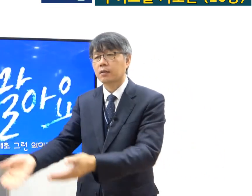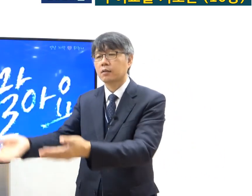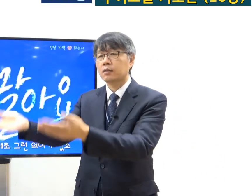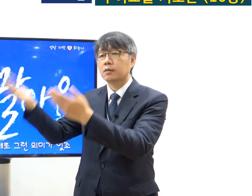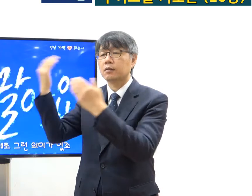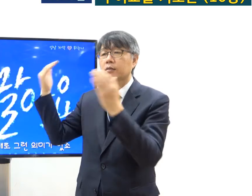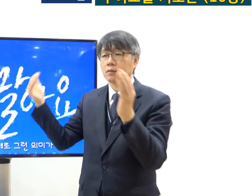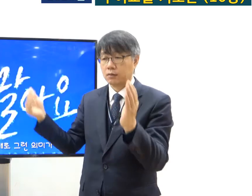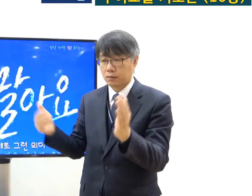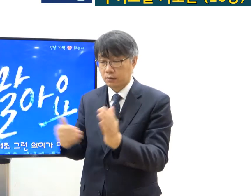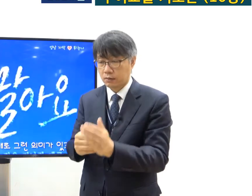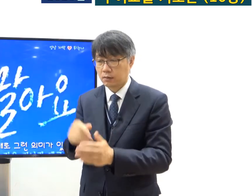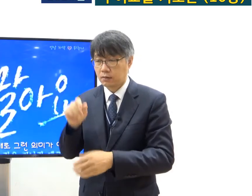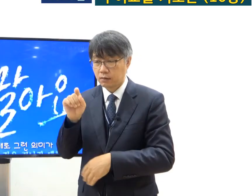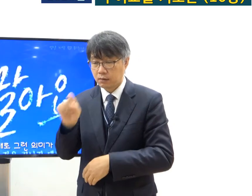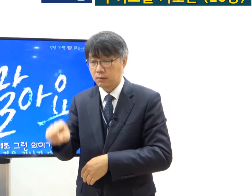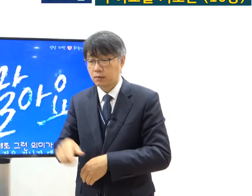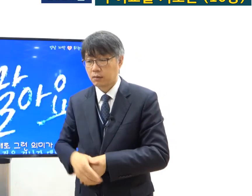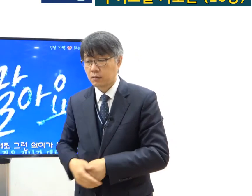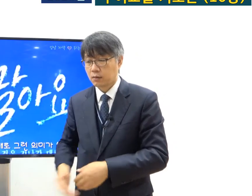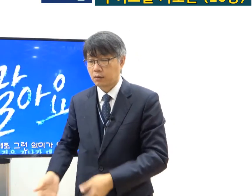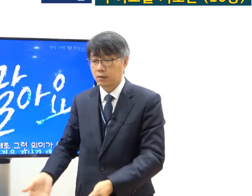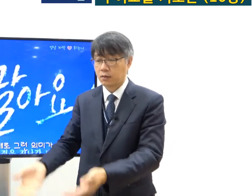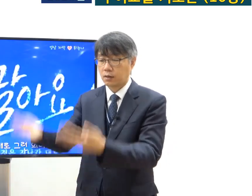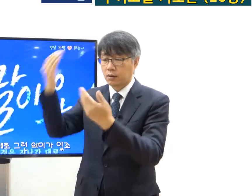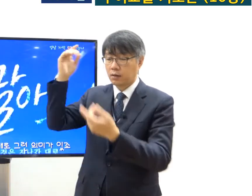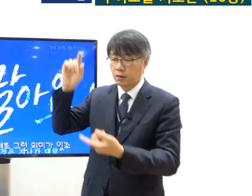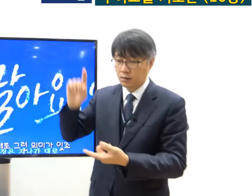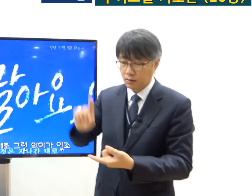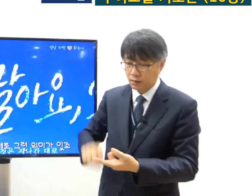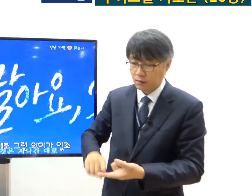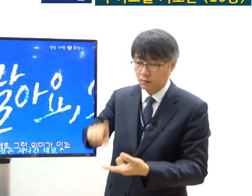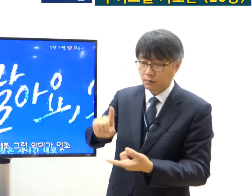지나간 것은 지나간 대로